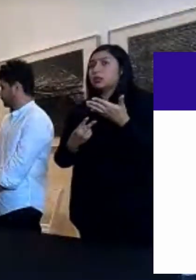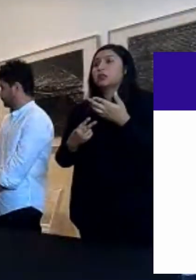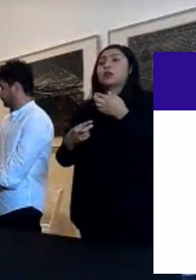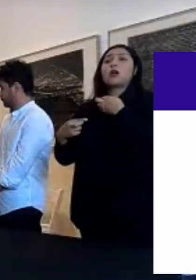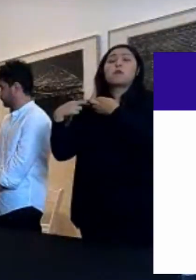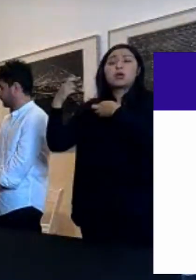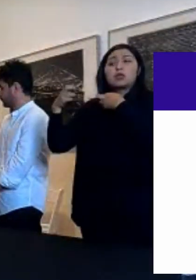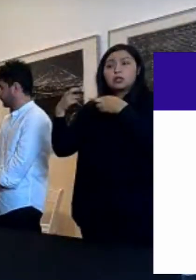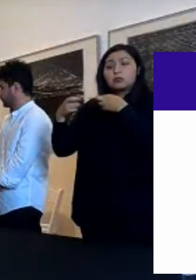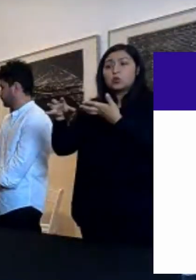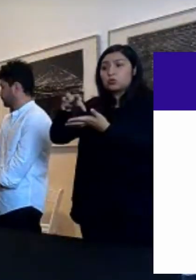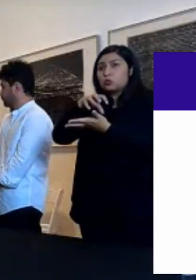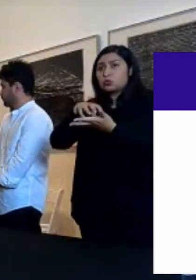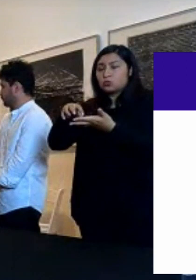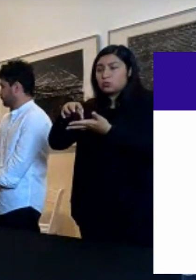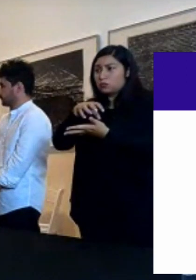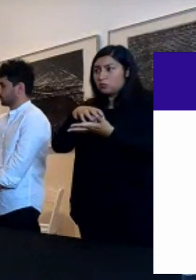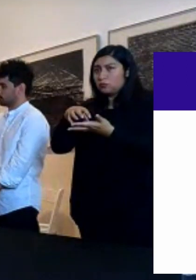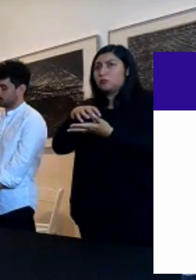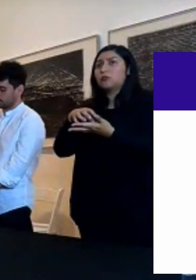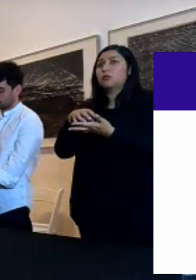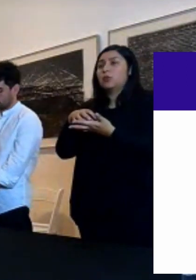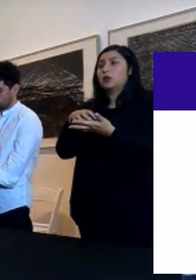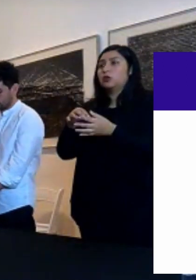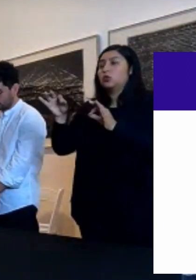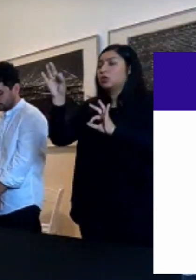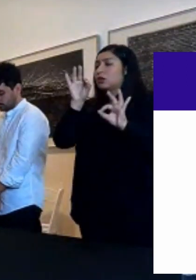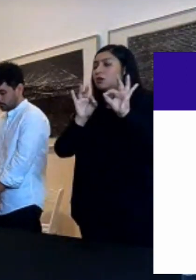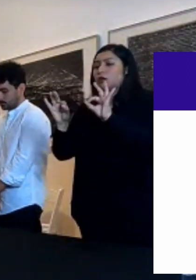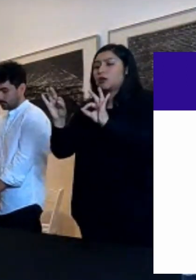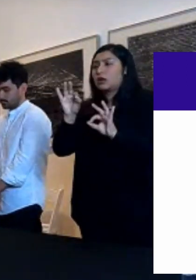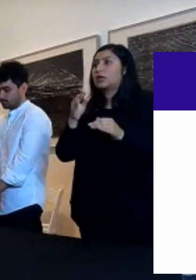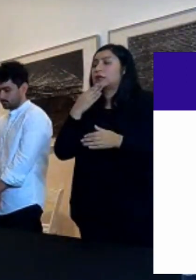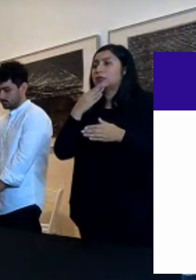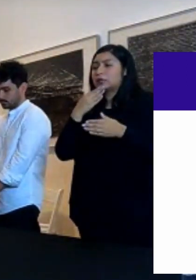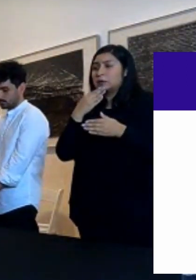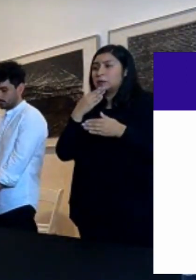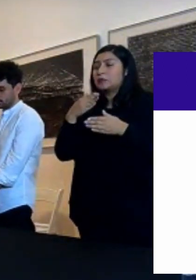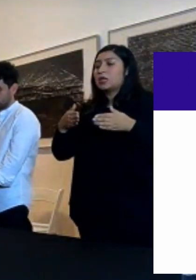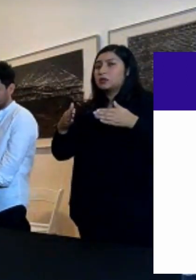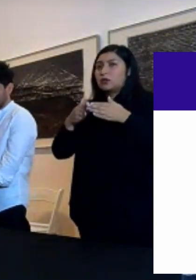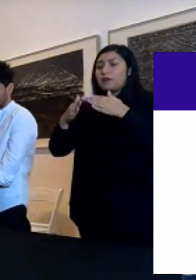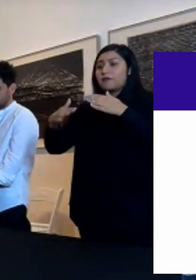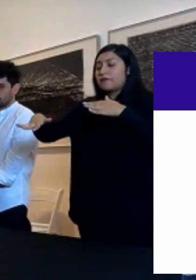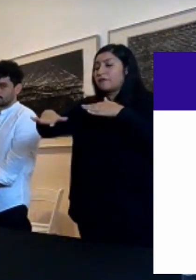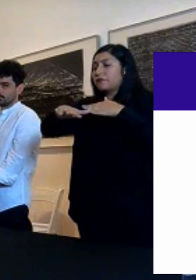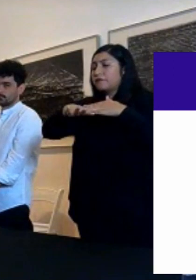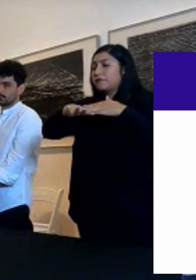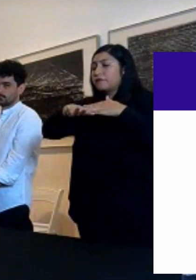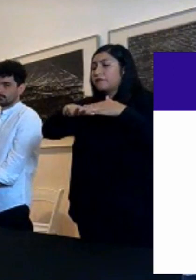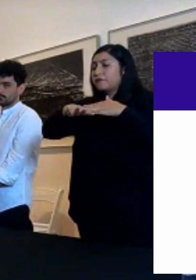patrimonio urbano y arquitectónico, y además posicionar el barrio a través de sus instituciones culturales. Yo creo que